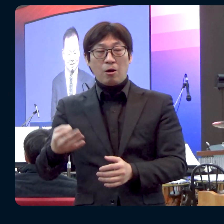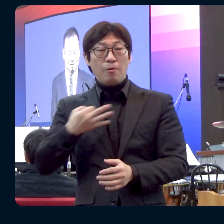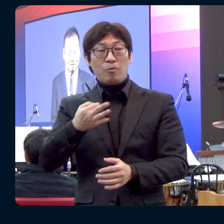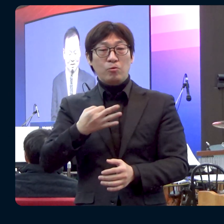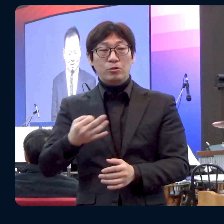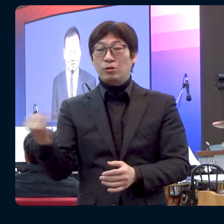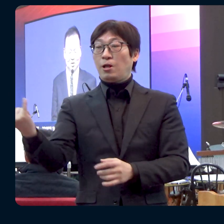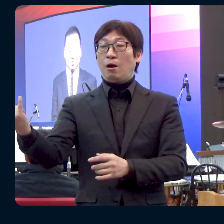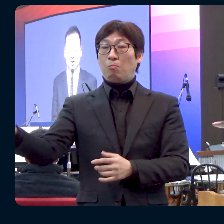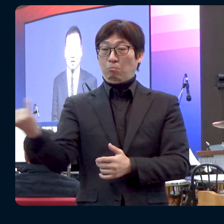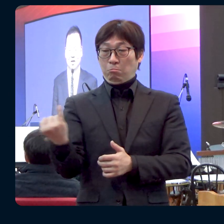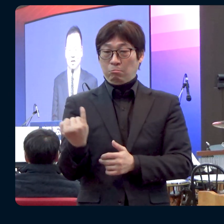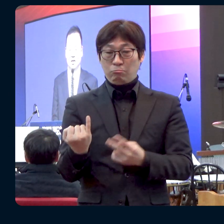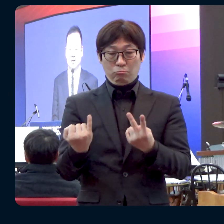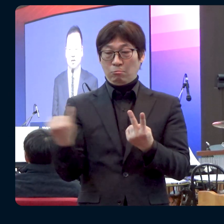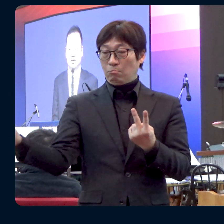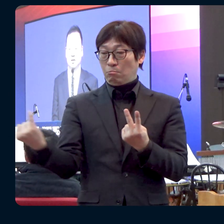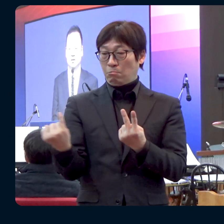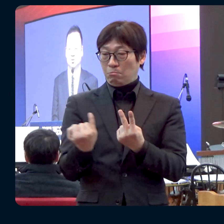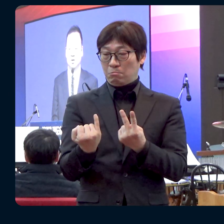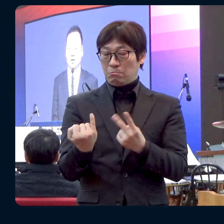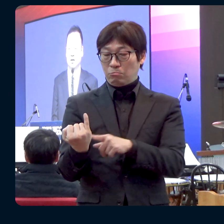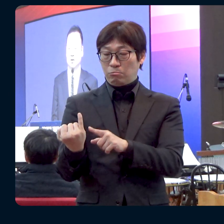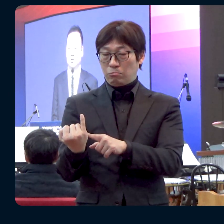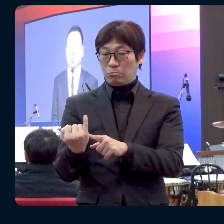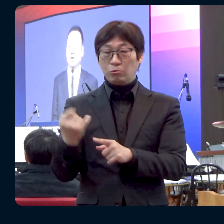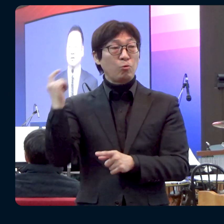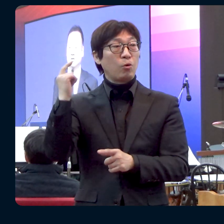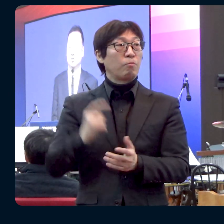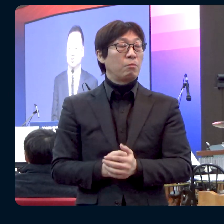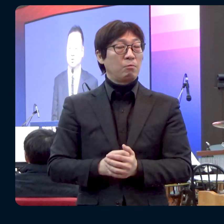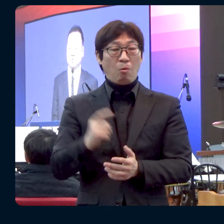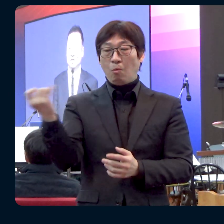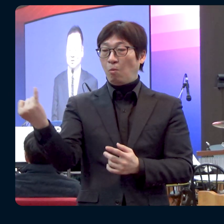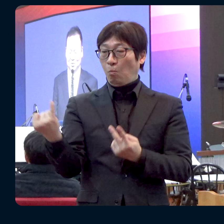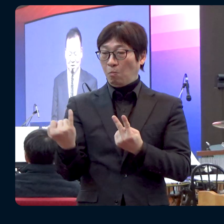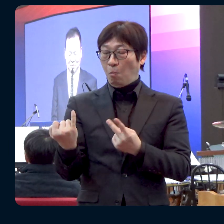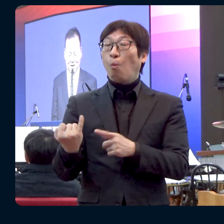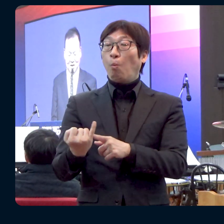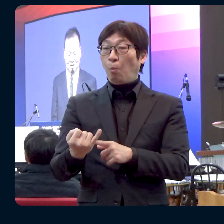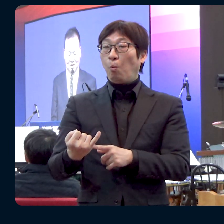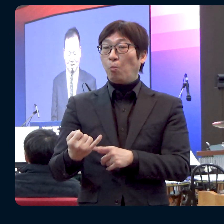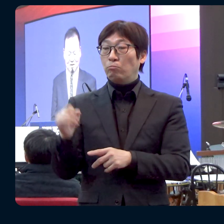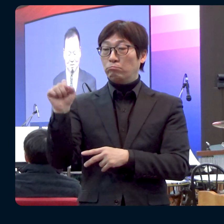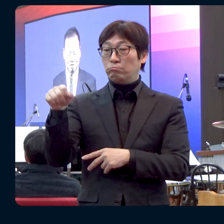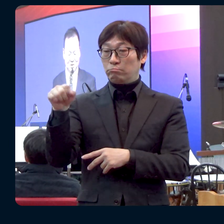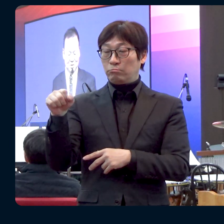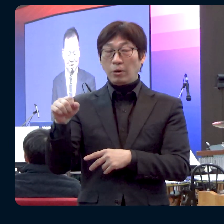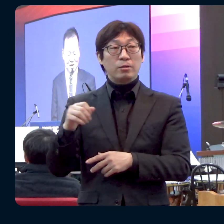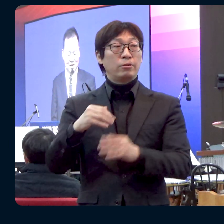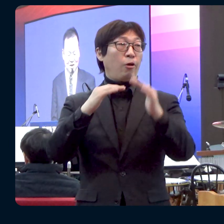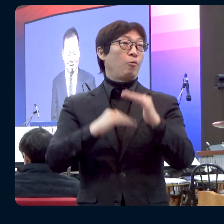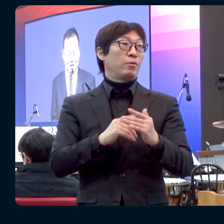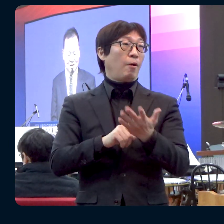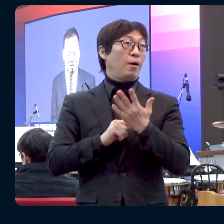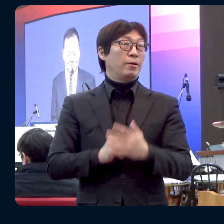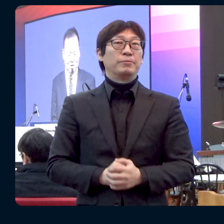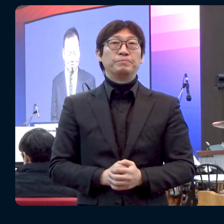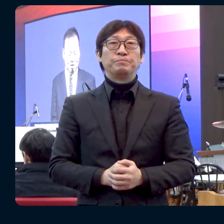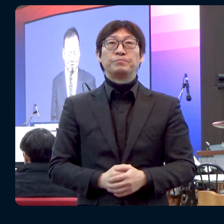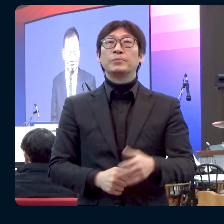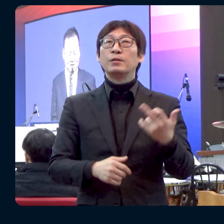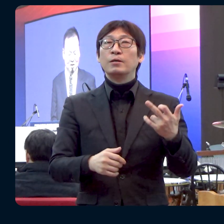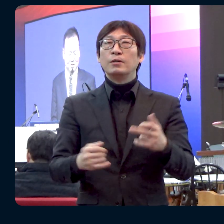있었습니다. 들어보니 그 소리가 꽤 들어줄 만한 소리입니다. 17절입니다.